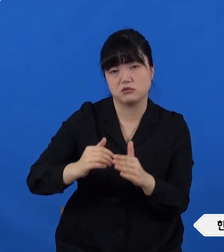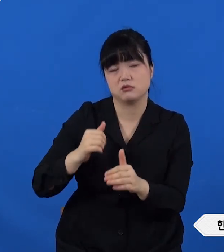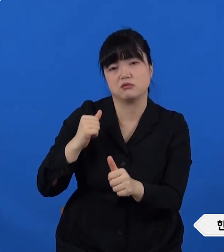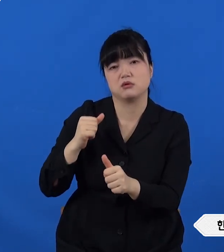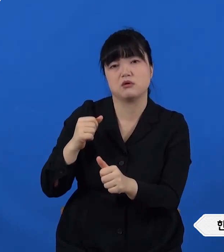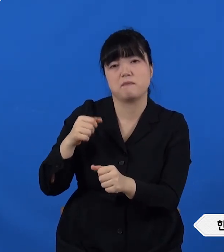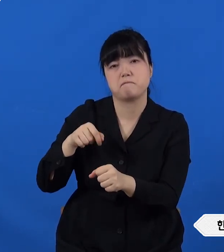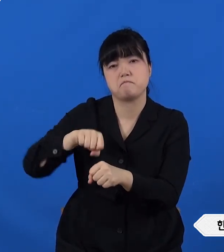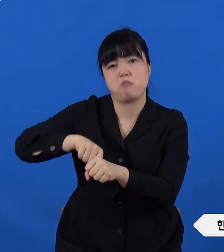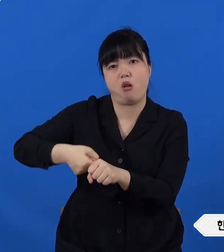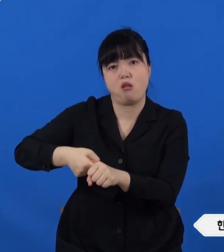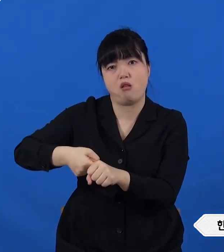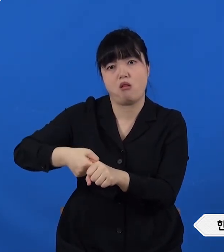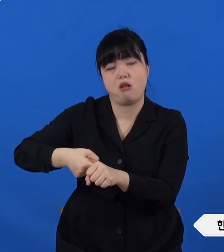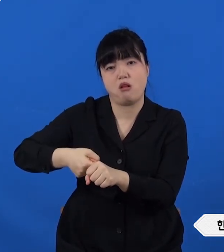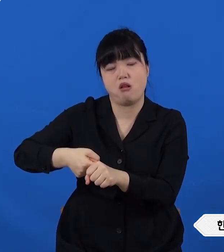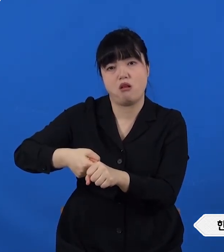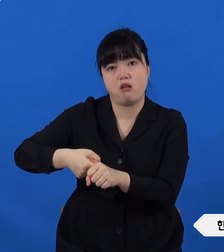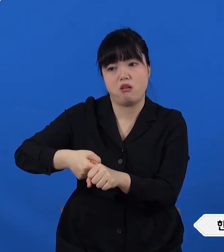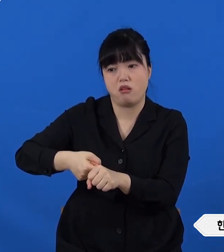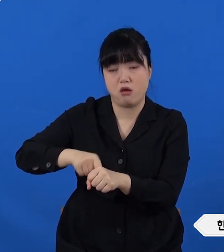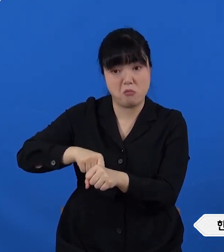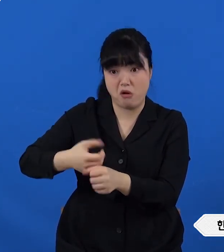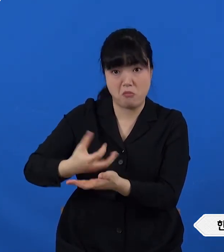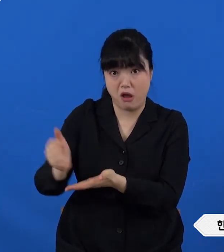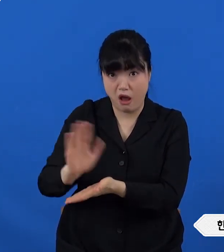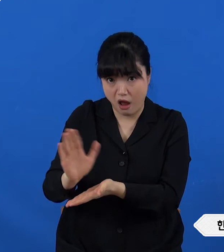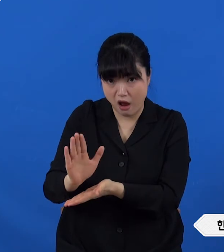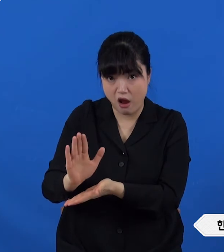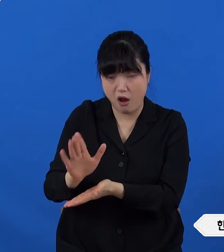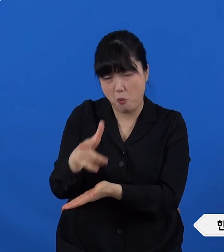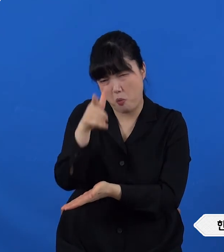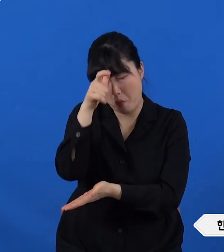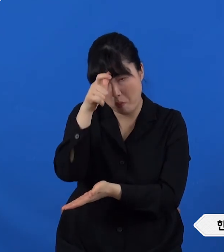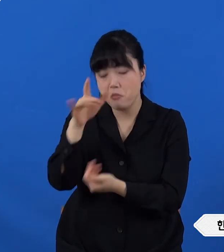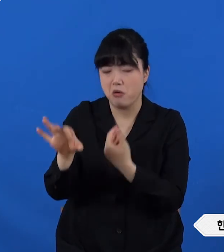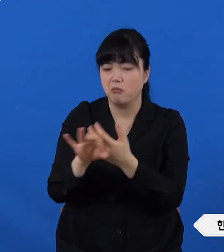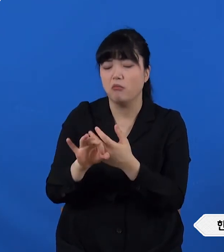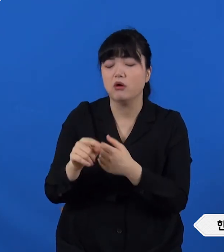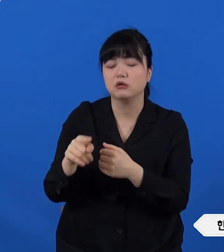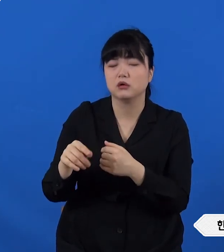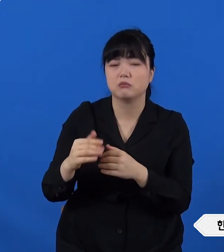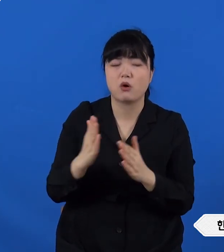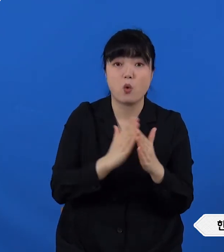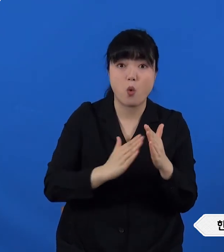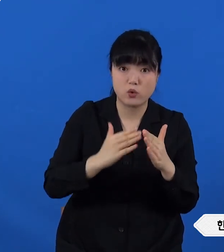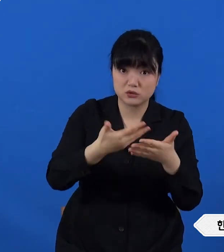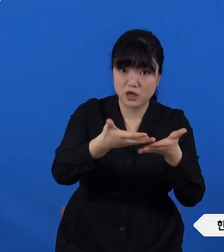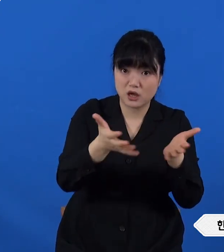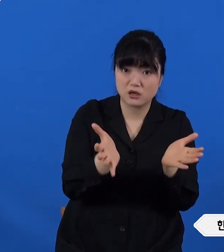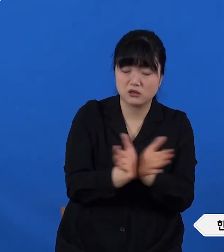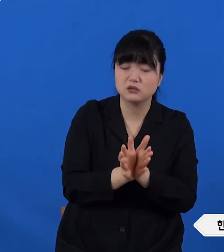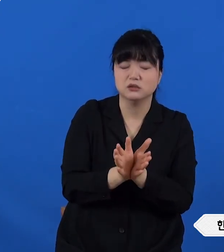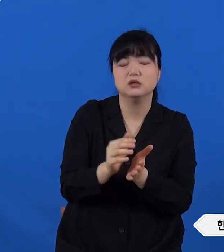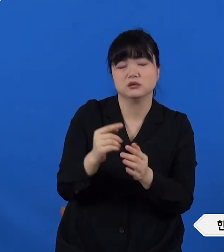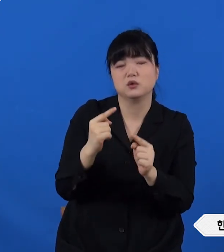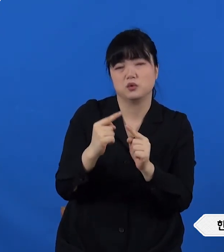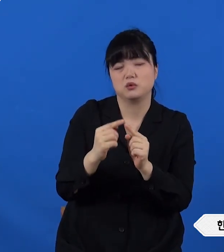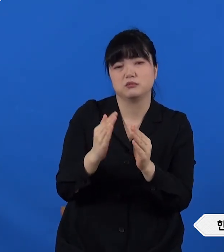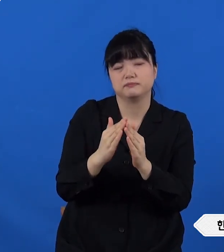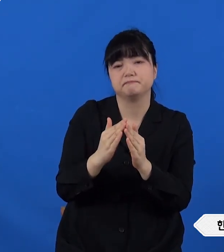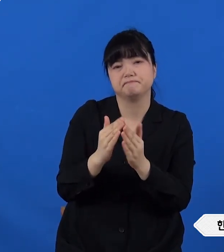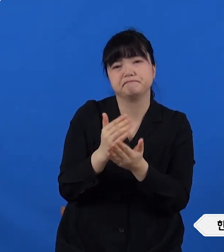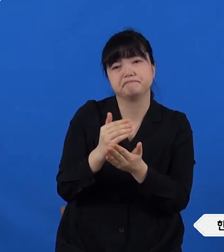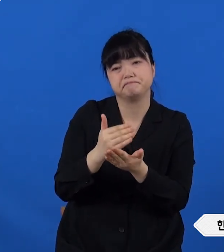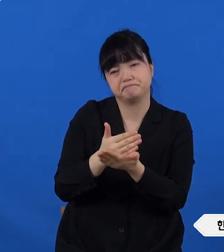됩니다. 그 징계도 받아들이지 않으면 그러면 그 사람을 교회 공동체에서 이제 출교를 시켜야